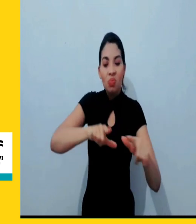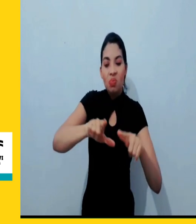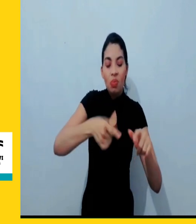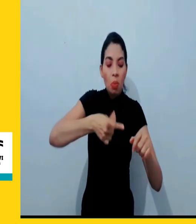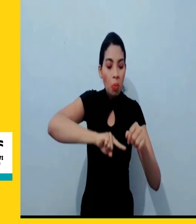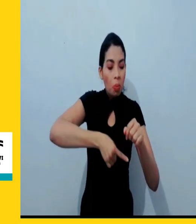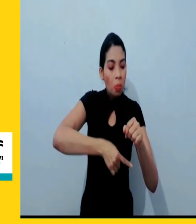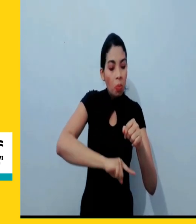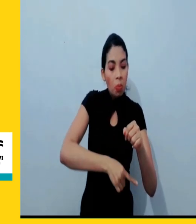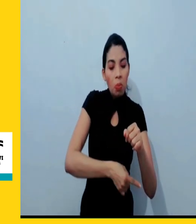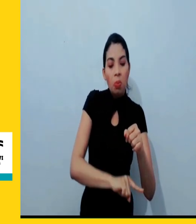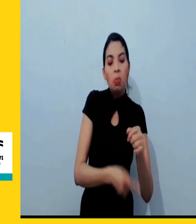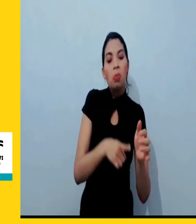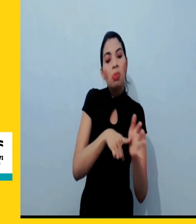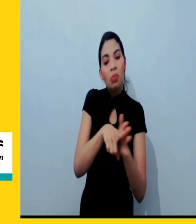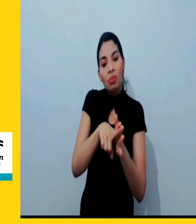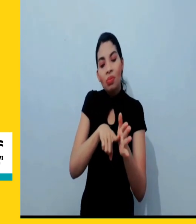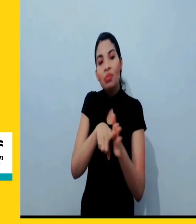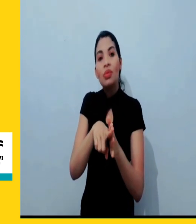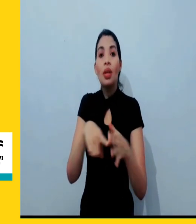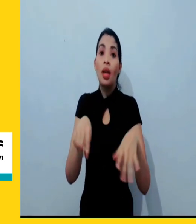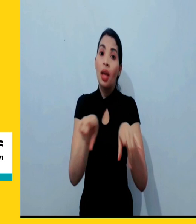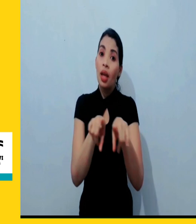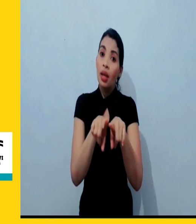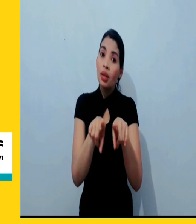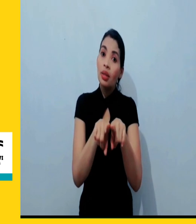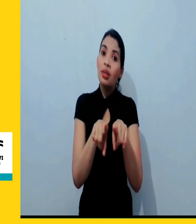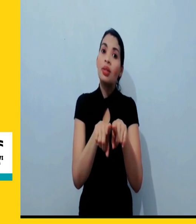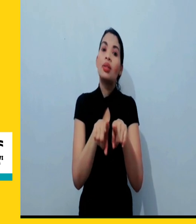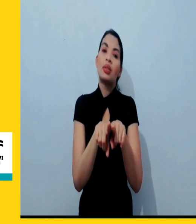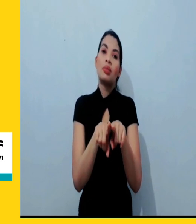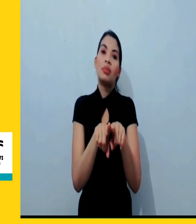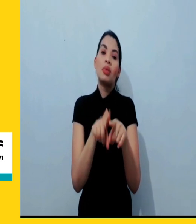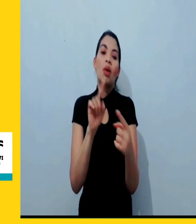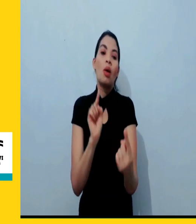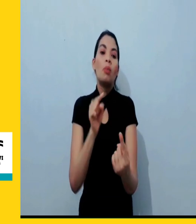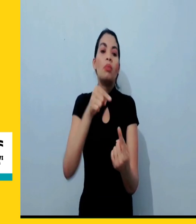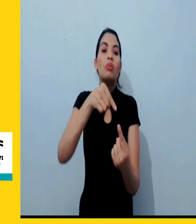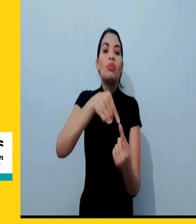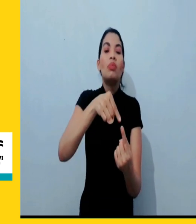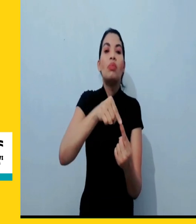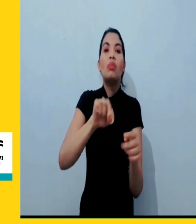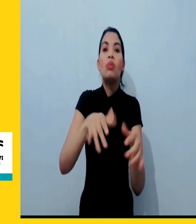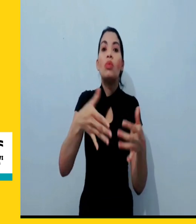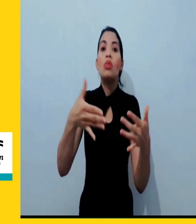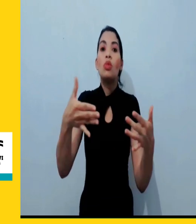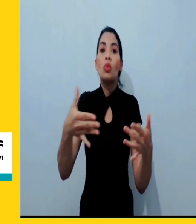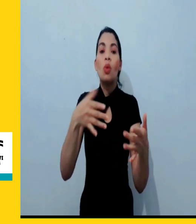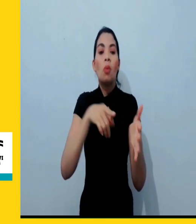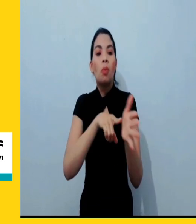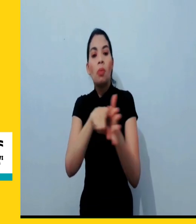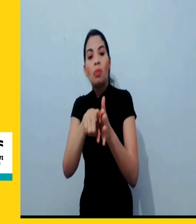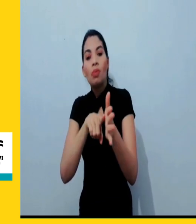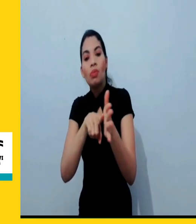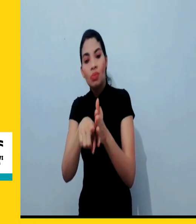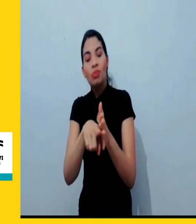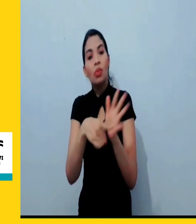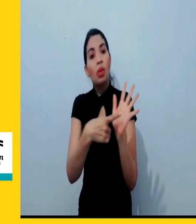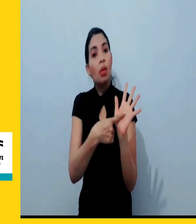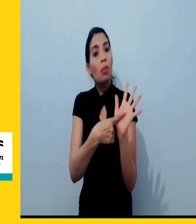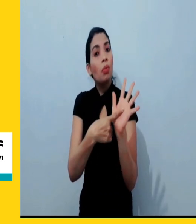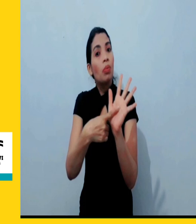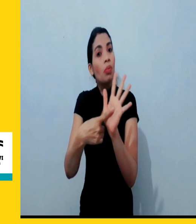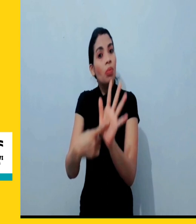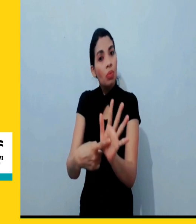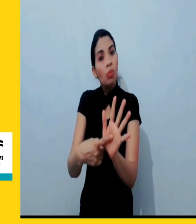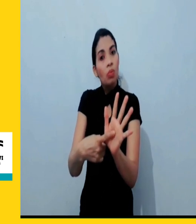mais aprofundado e analítico. Quanto aos fins, esta pesquisa é de cunho exploratório